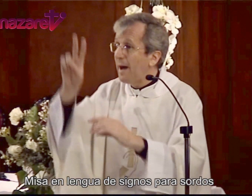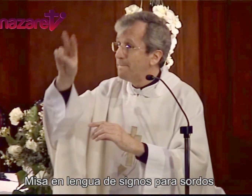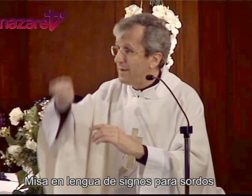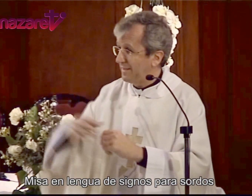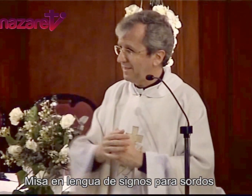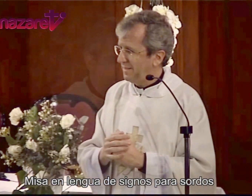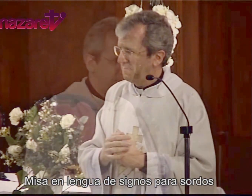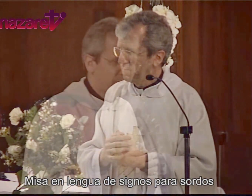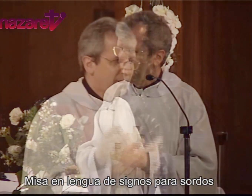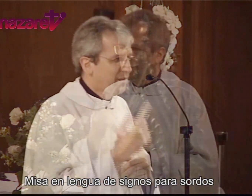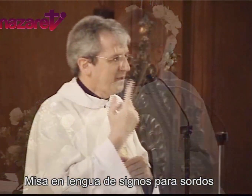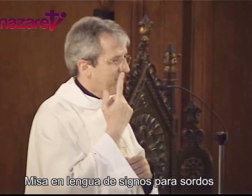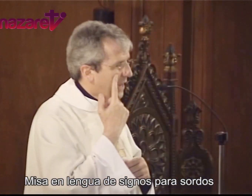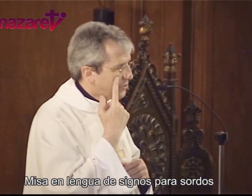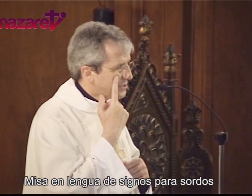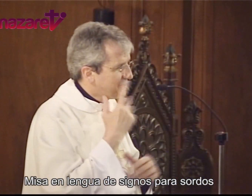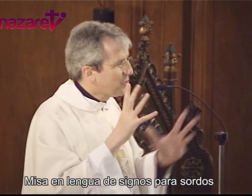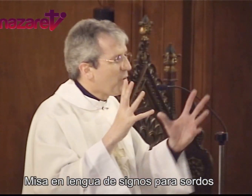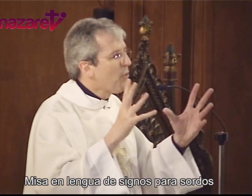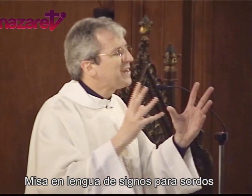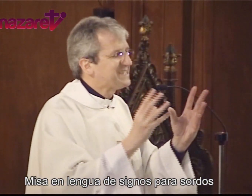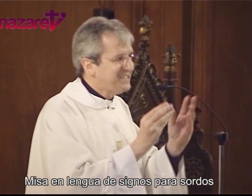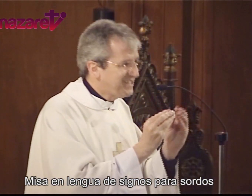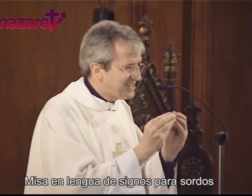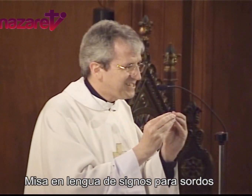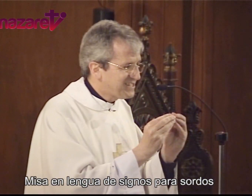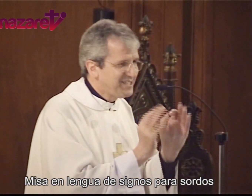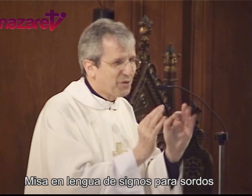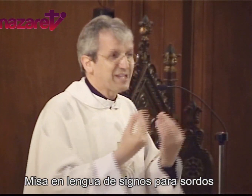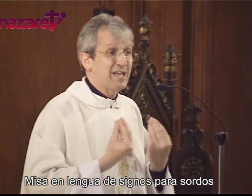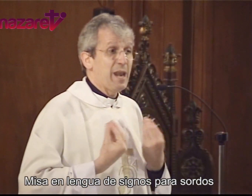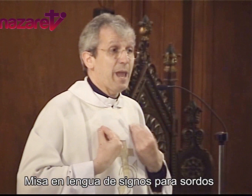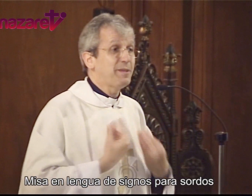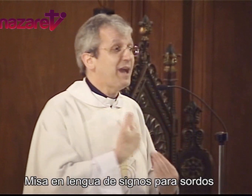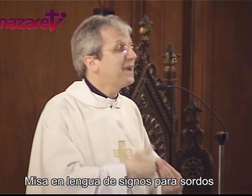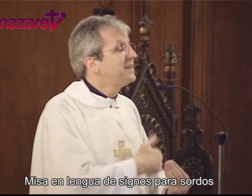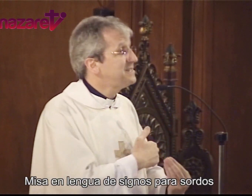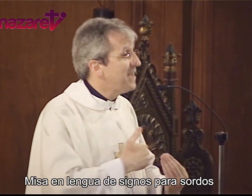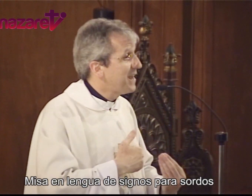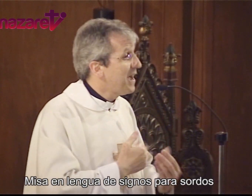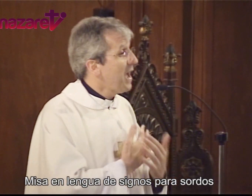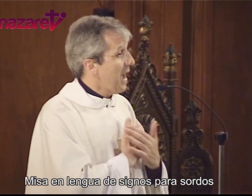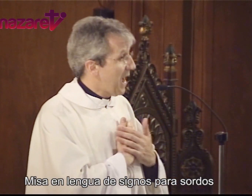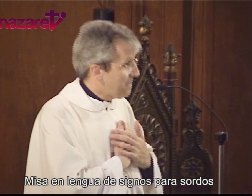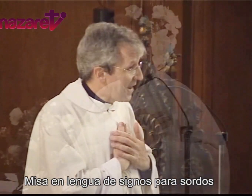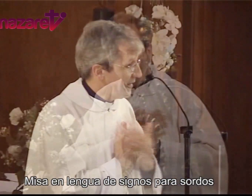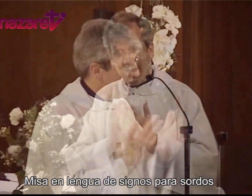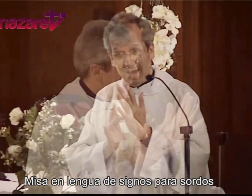verdad Fijaros Que es como Una síntesis De lo que es La vida cristiana Amar A